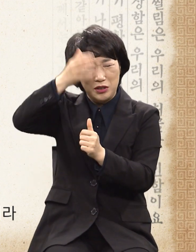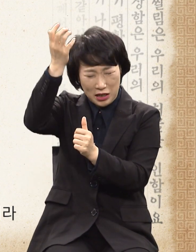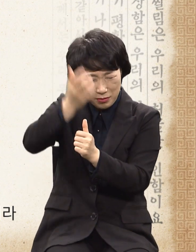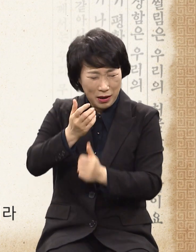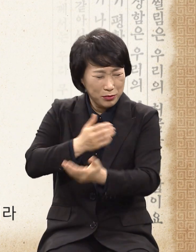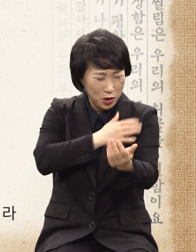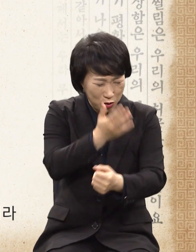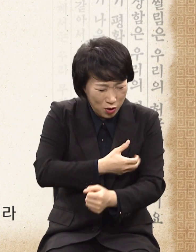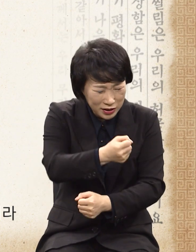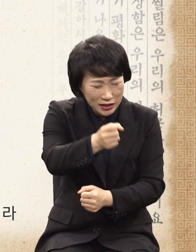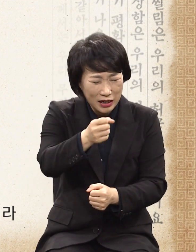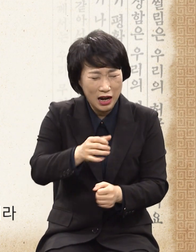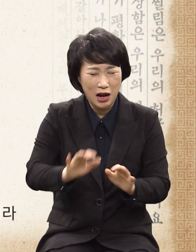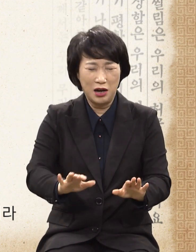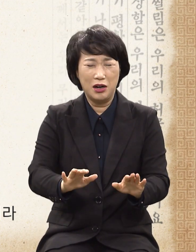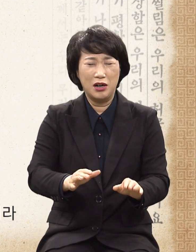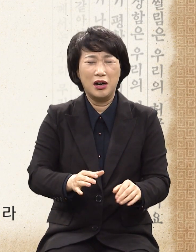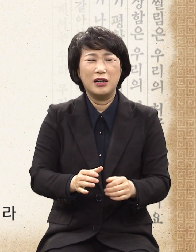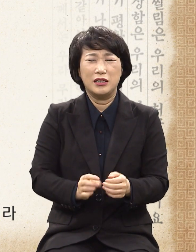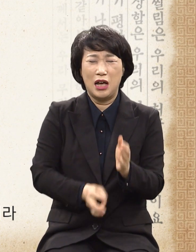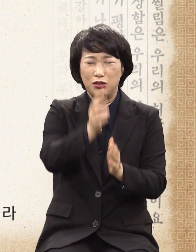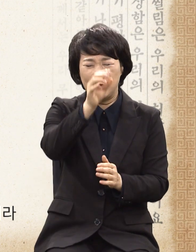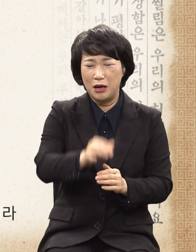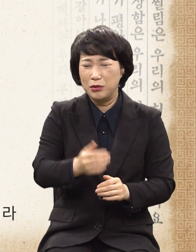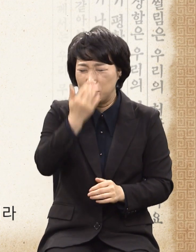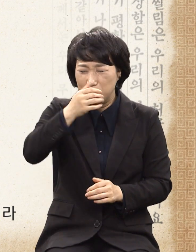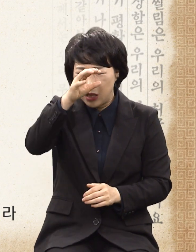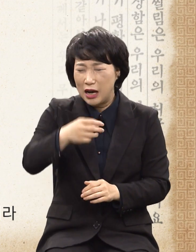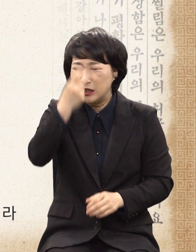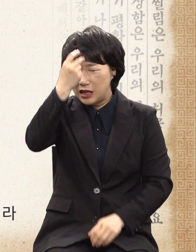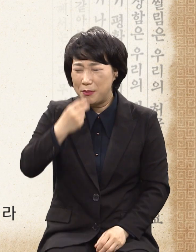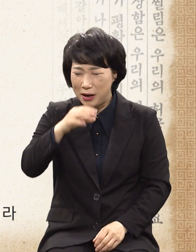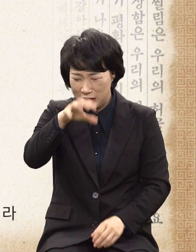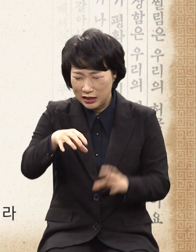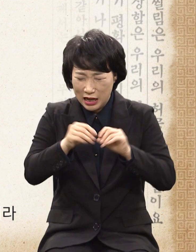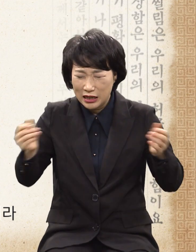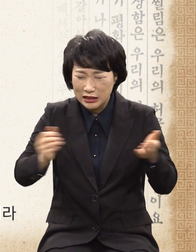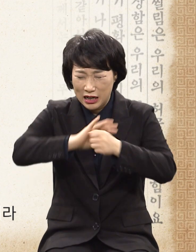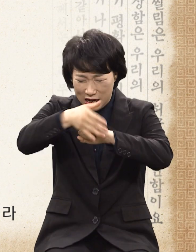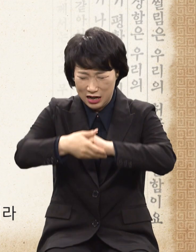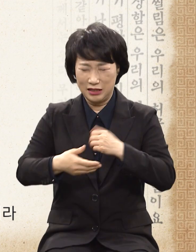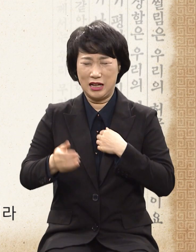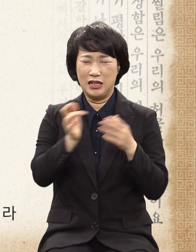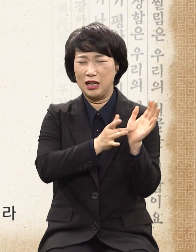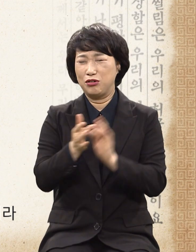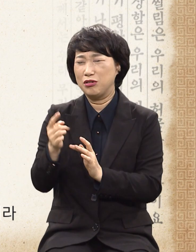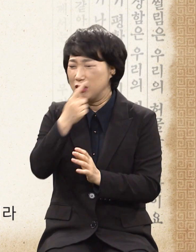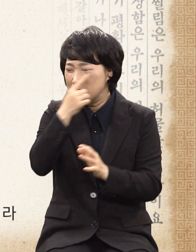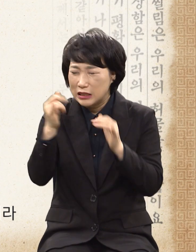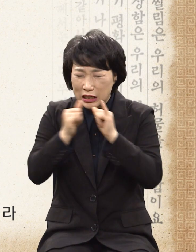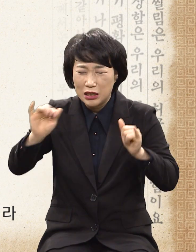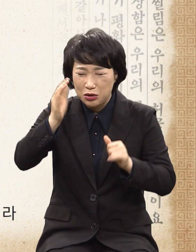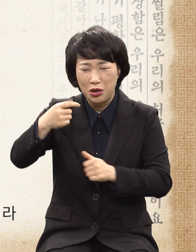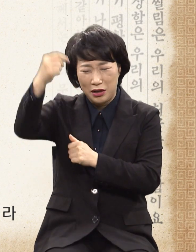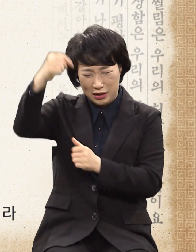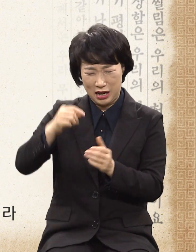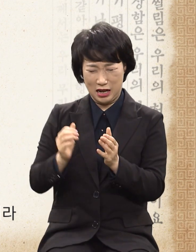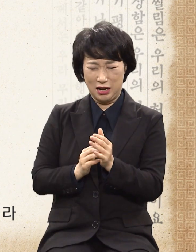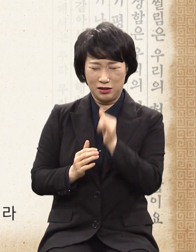권능을 받고 예루살렘과 유대와 사마리아와 땅끝까지 이르러 내 증인 되라고